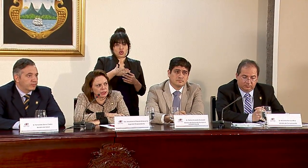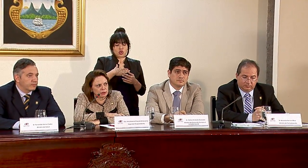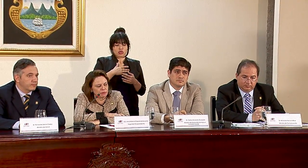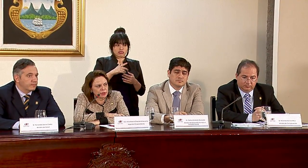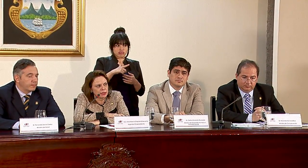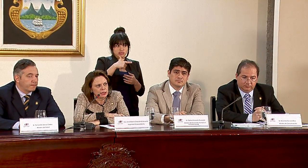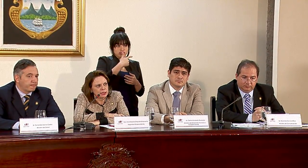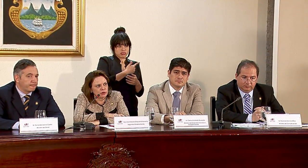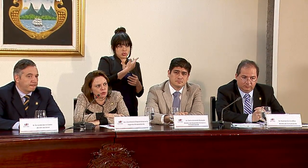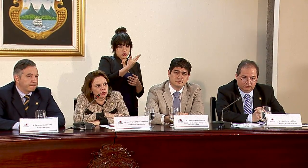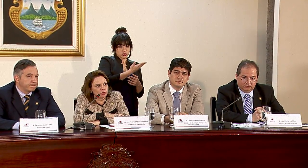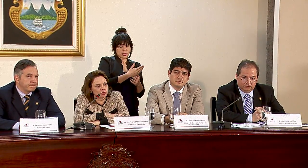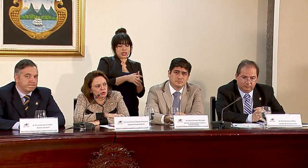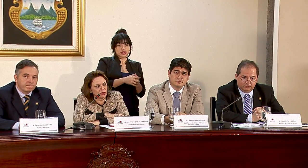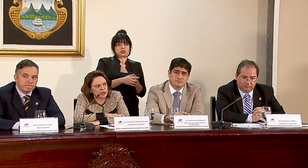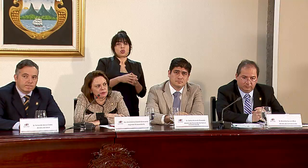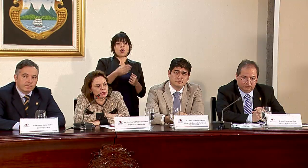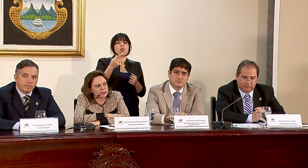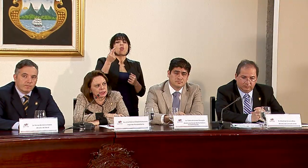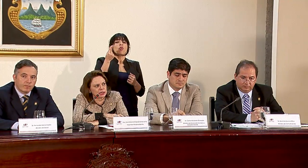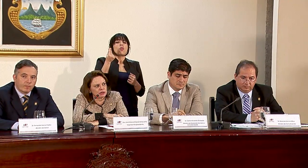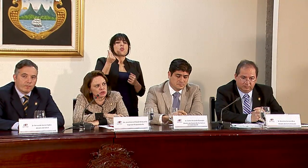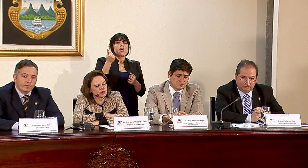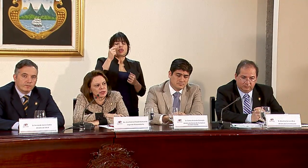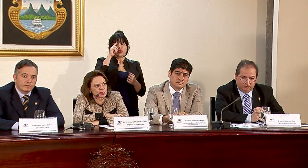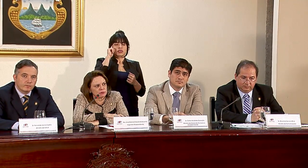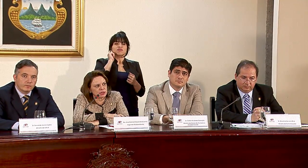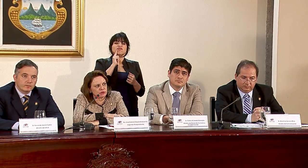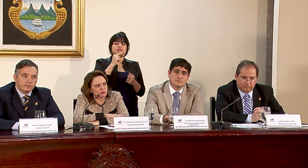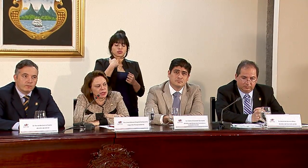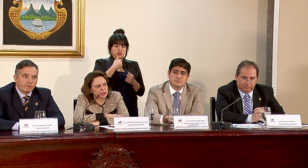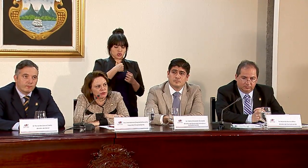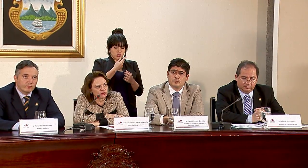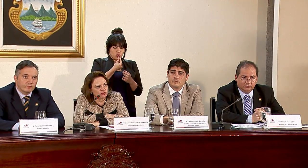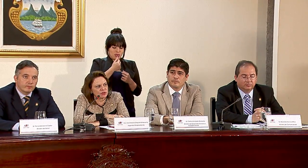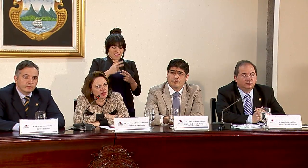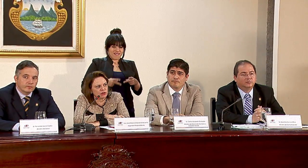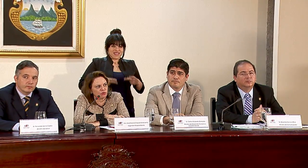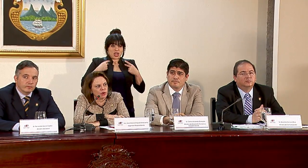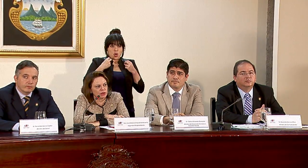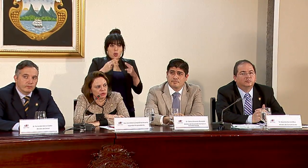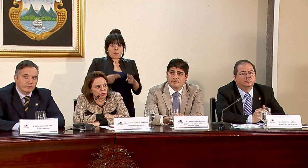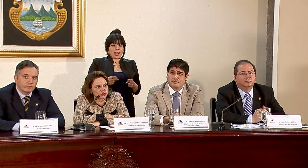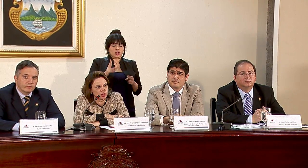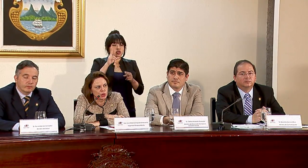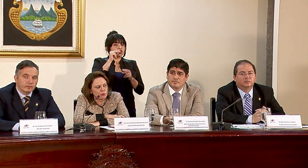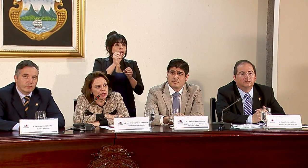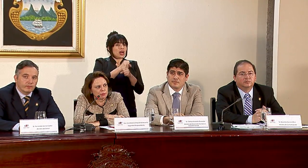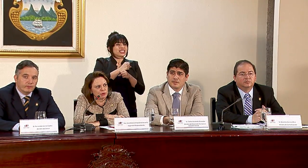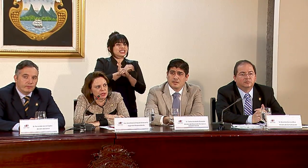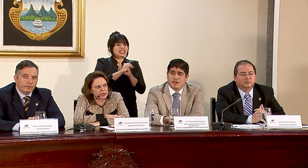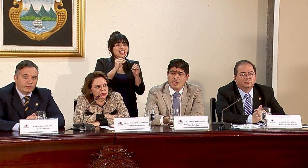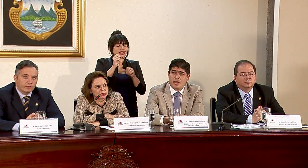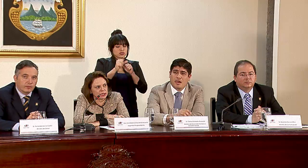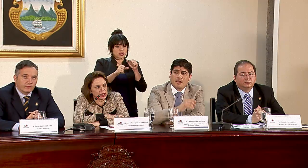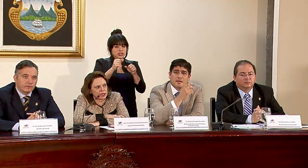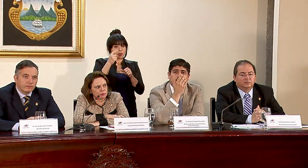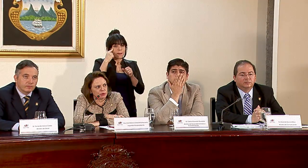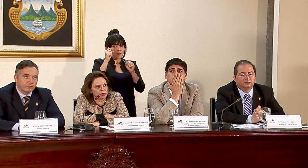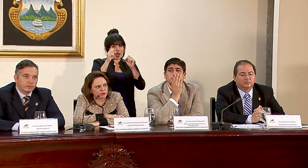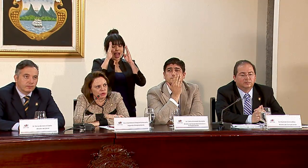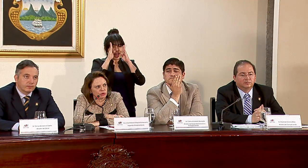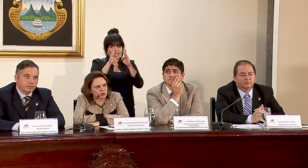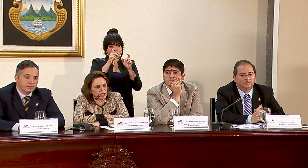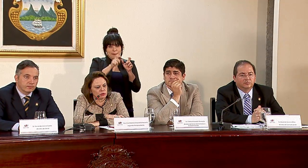devuelvo a usted y es cuánto realmente nos cuesta en vidas humanas no hacer esfuerzos para poder atender